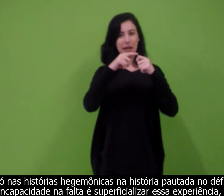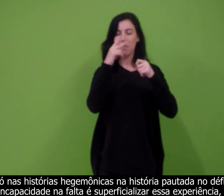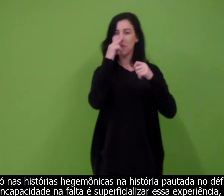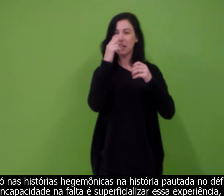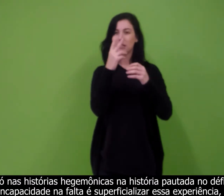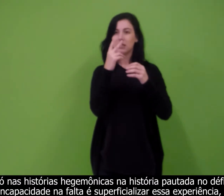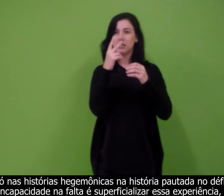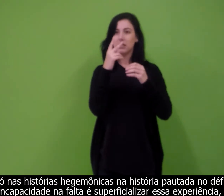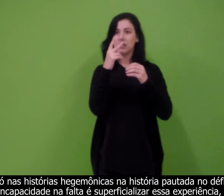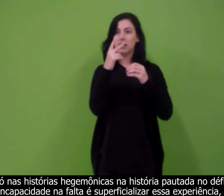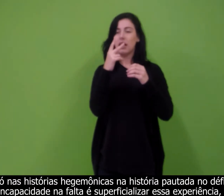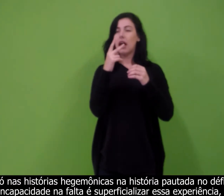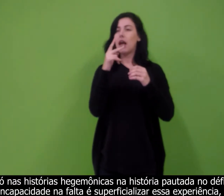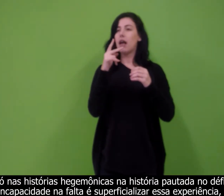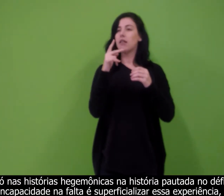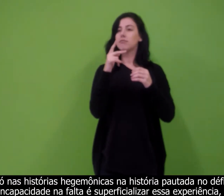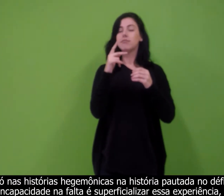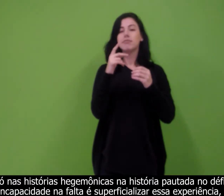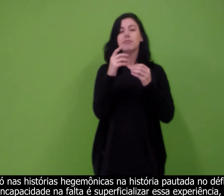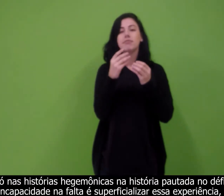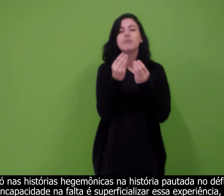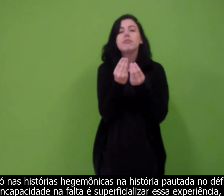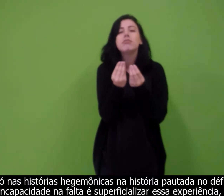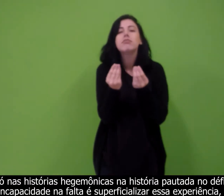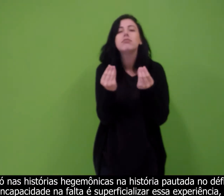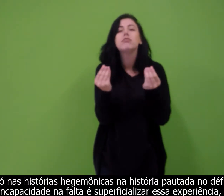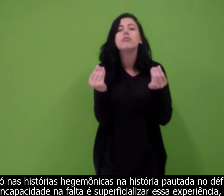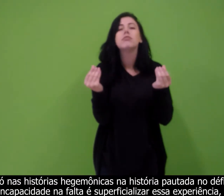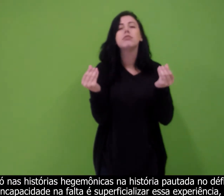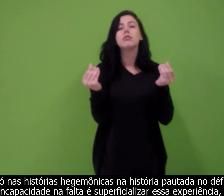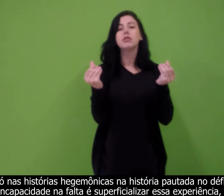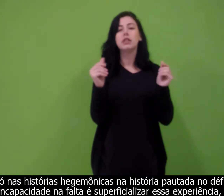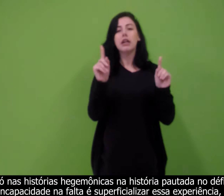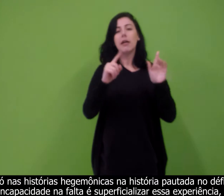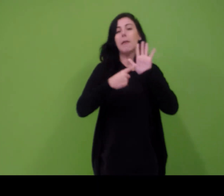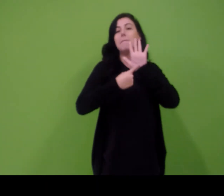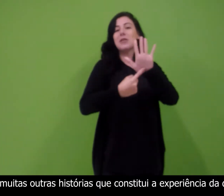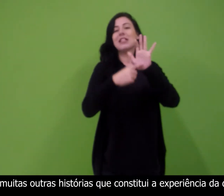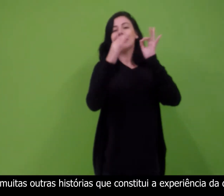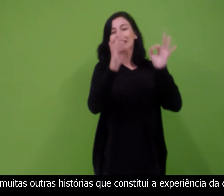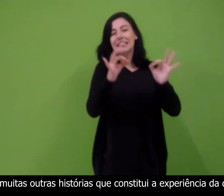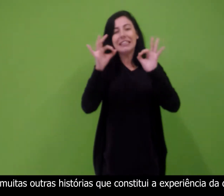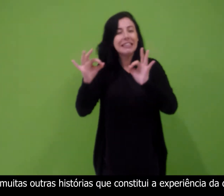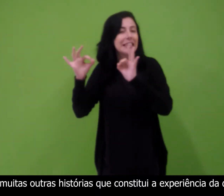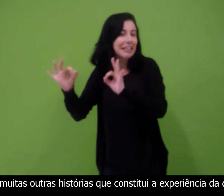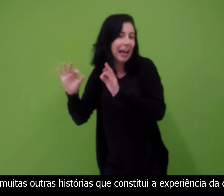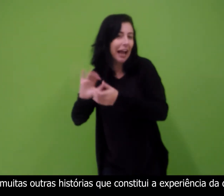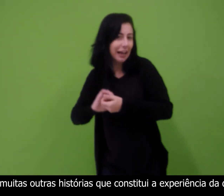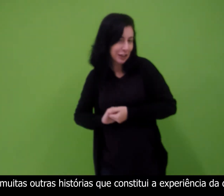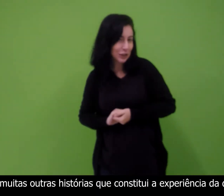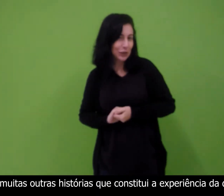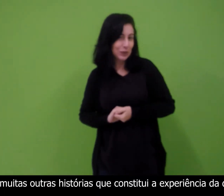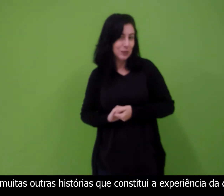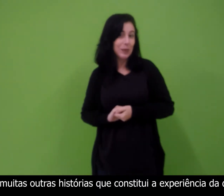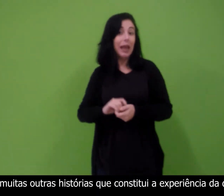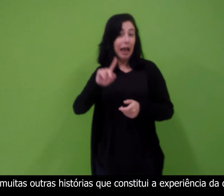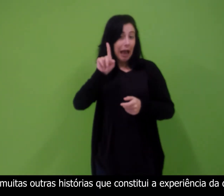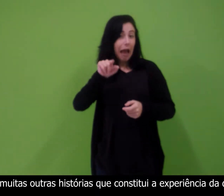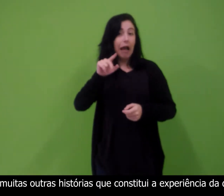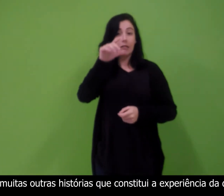no déficit, na incapacidade, na falta, é superficializar essa experiência. É negligenciar muitas outras histórias que constituem a